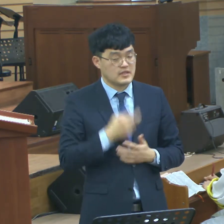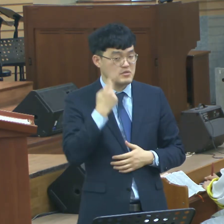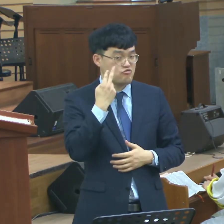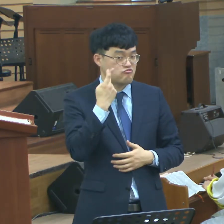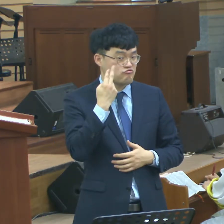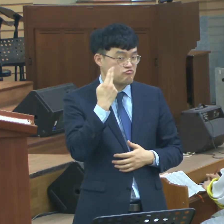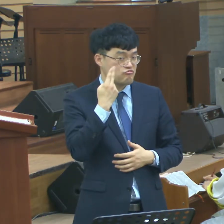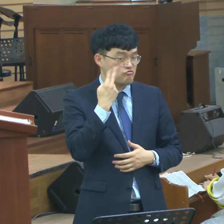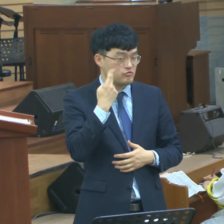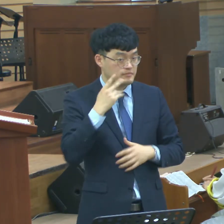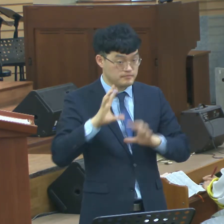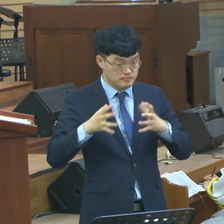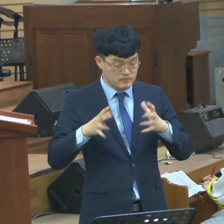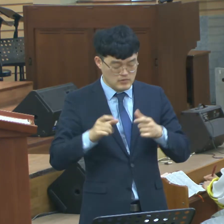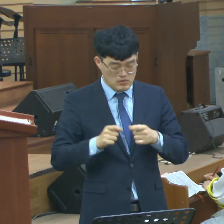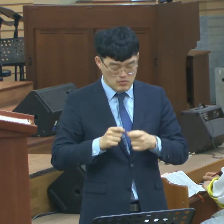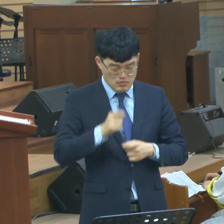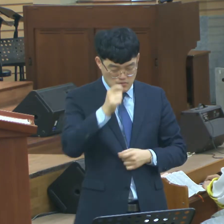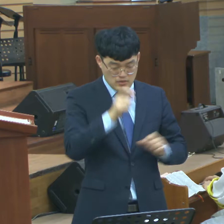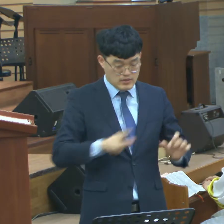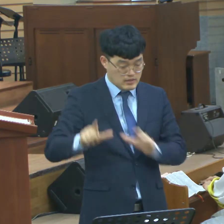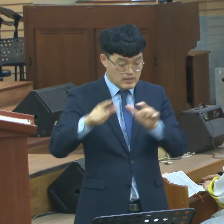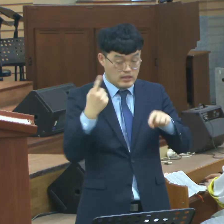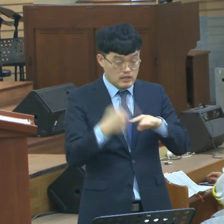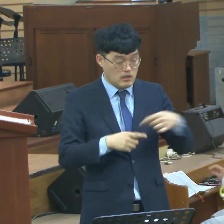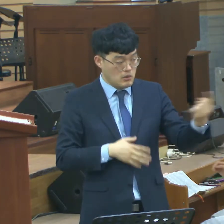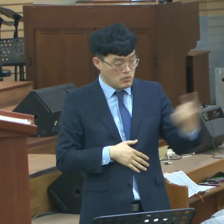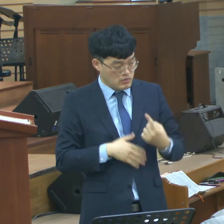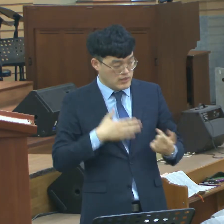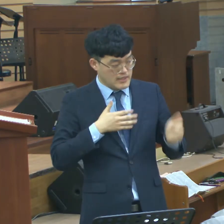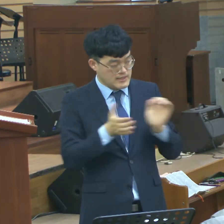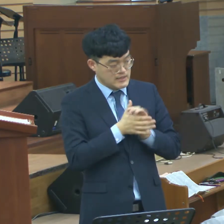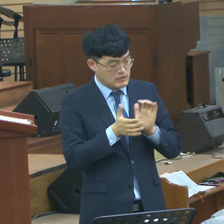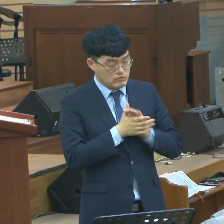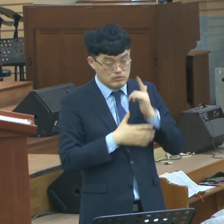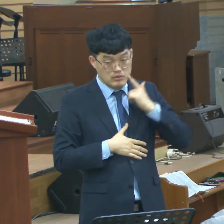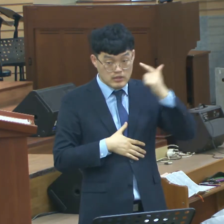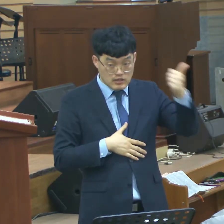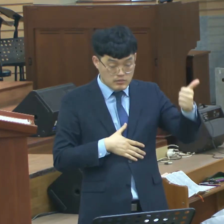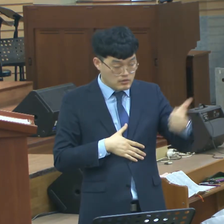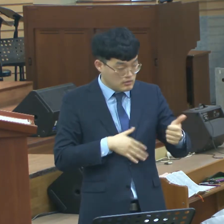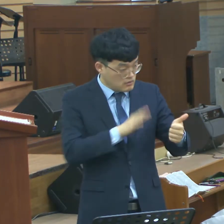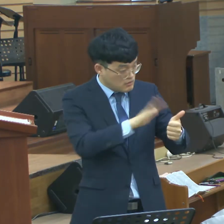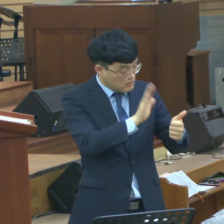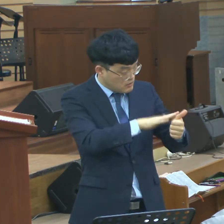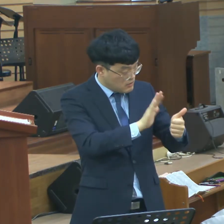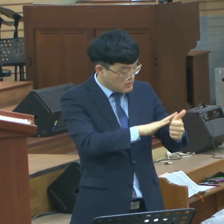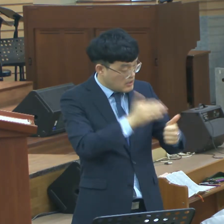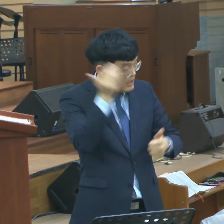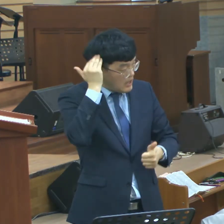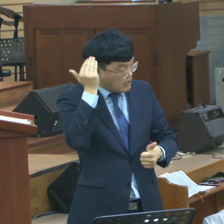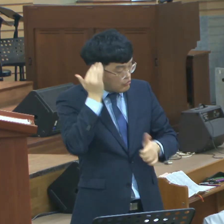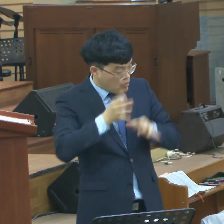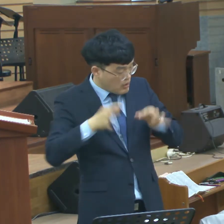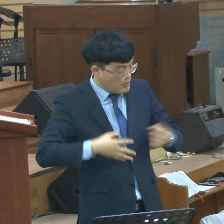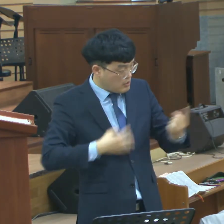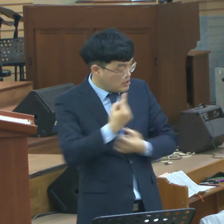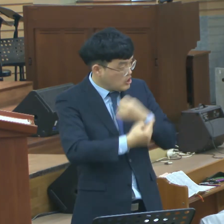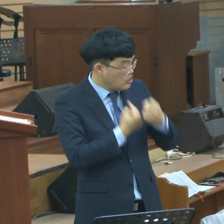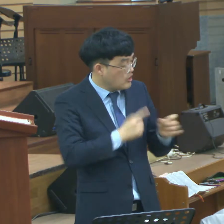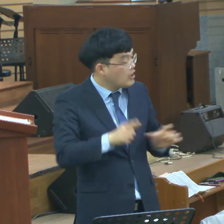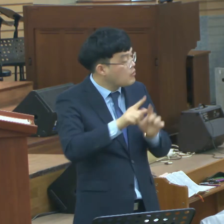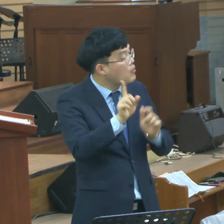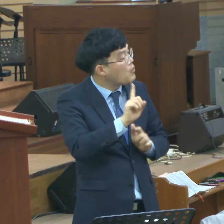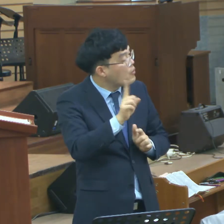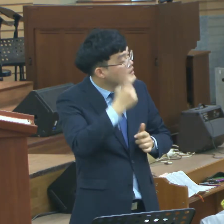미국에서 오래 계시다가 오신 제 친구 목사님이 한국은 오랜만에 오니까 어때요? 한 1년 살았거든요, 지금. 네,